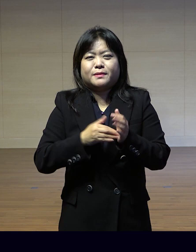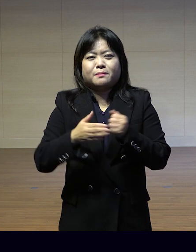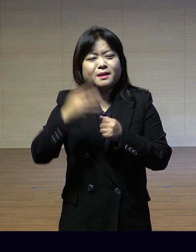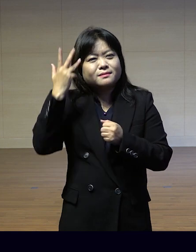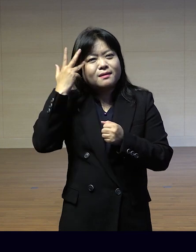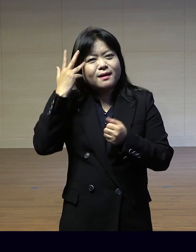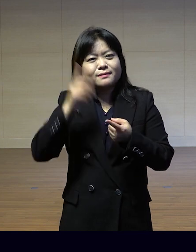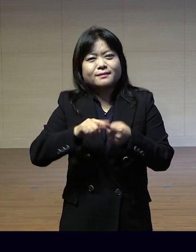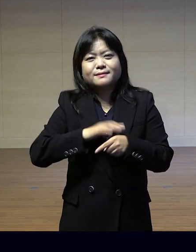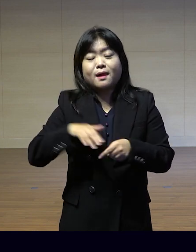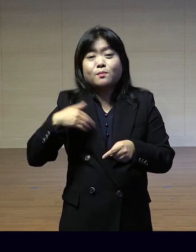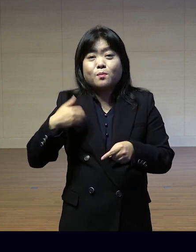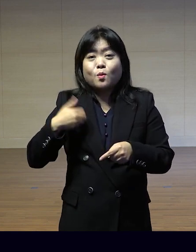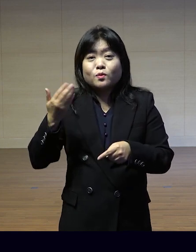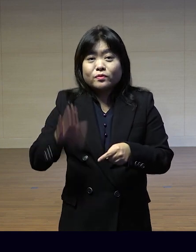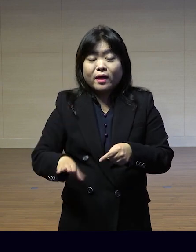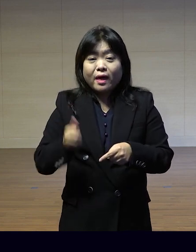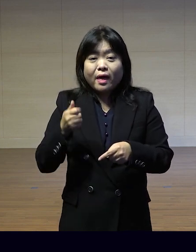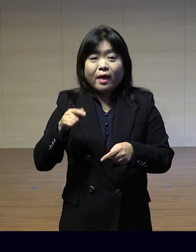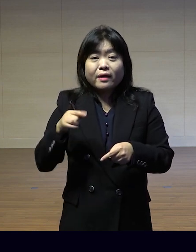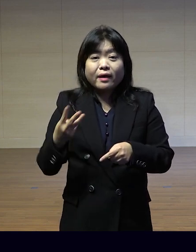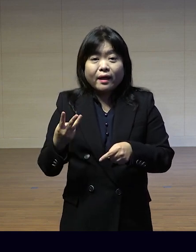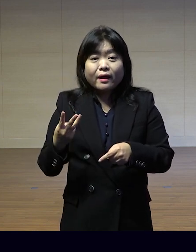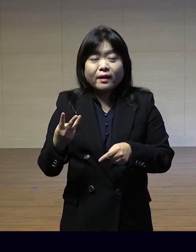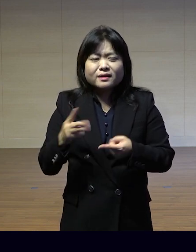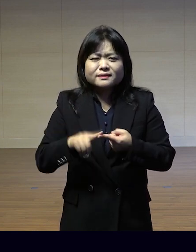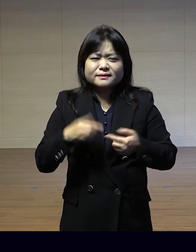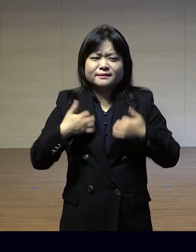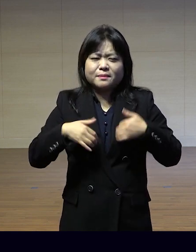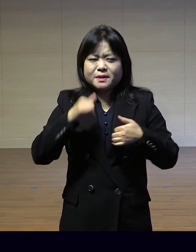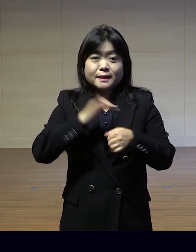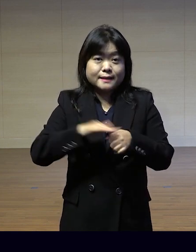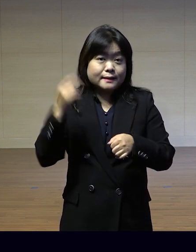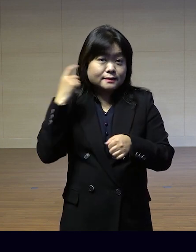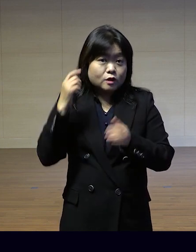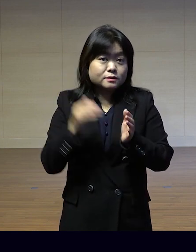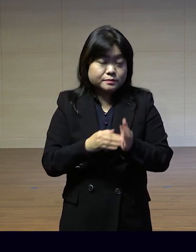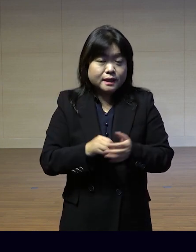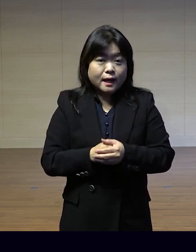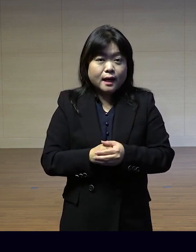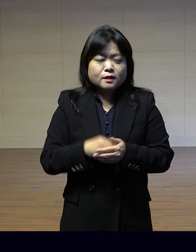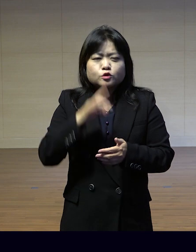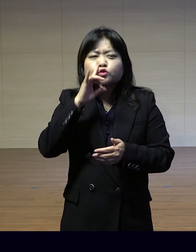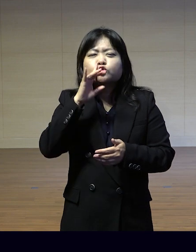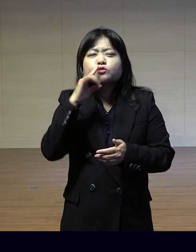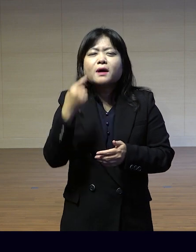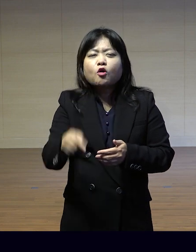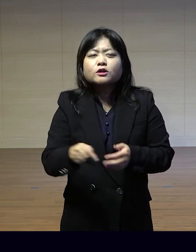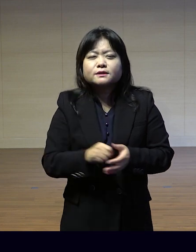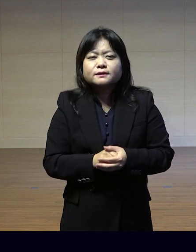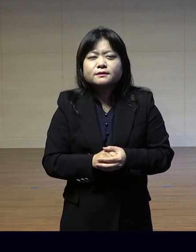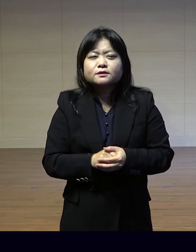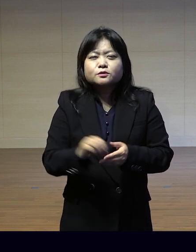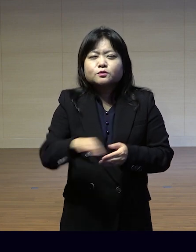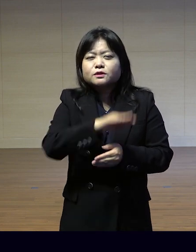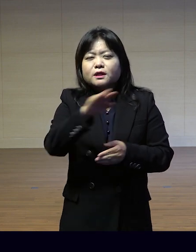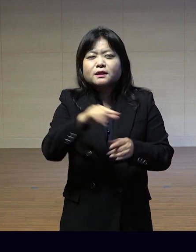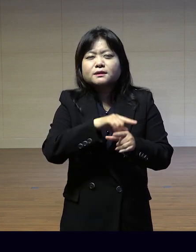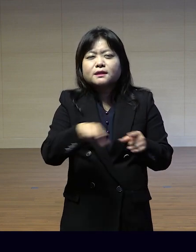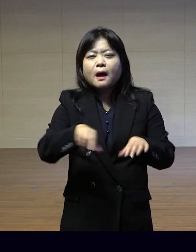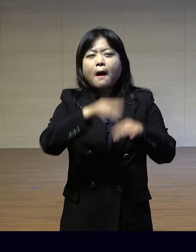잘 모르는데 해겔 아주 재밌게 잘 들었습니다. 그래서 제가 궁금한 것은 우리가 흔히